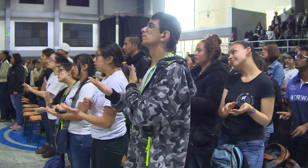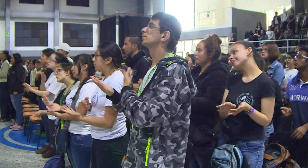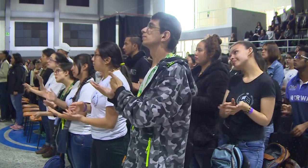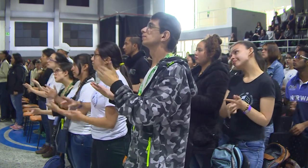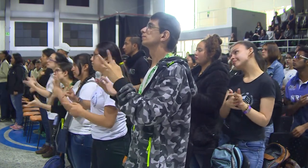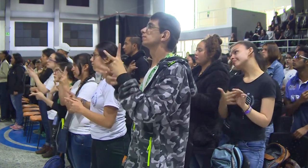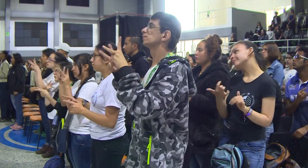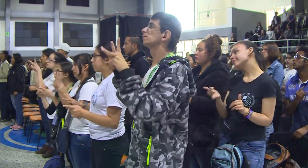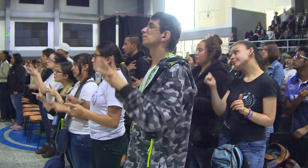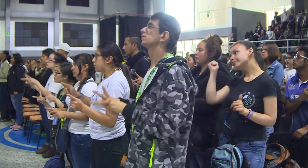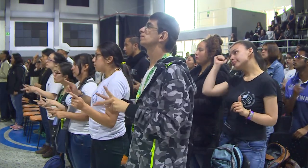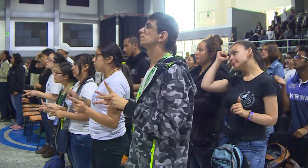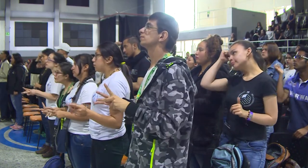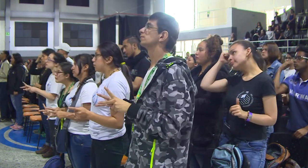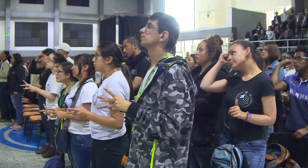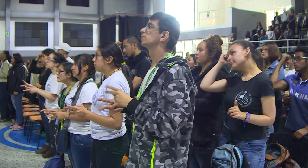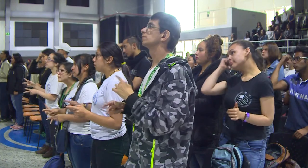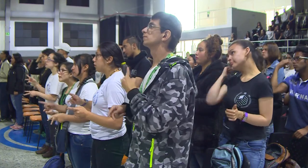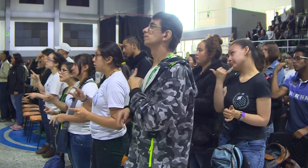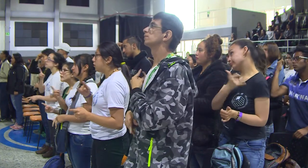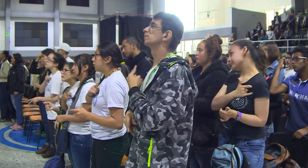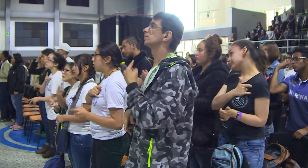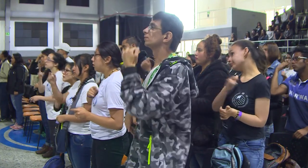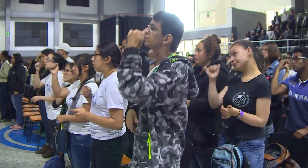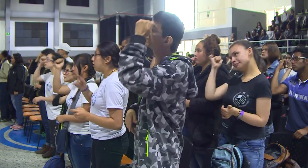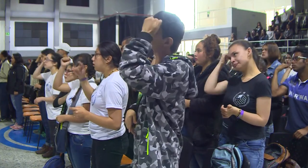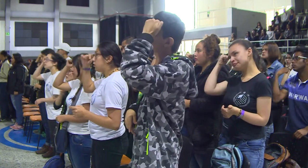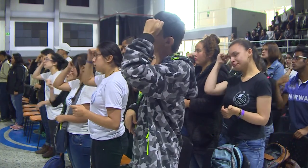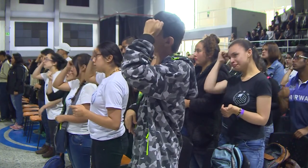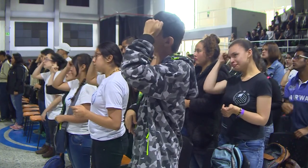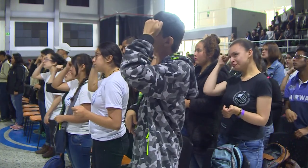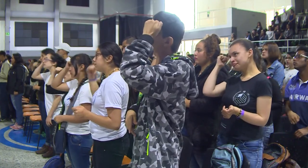no no o no